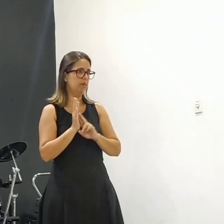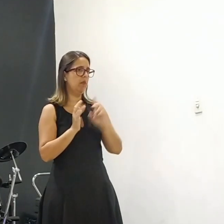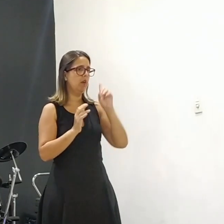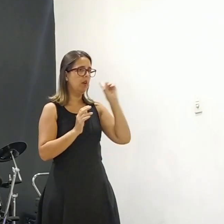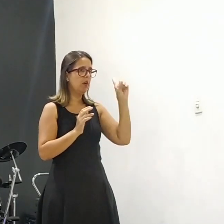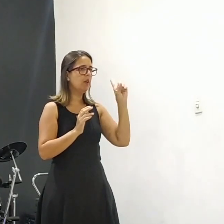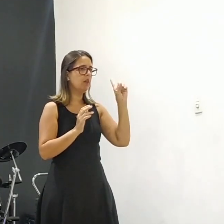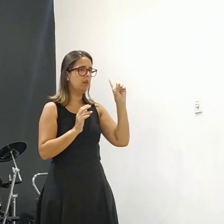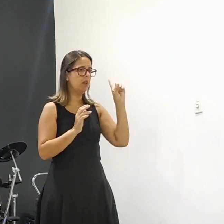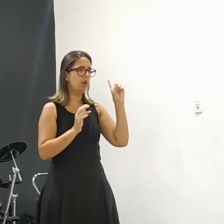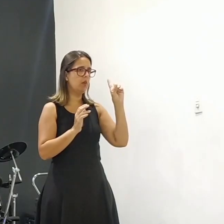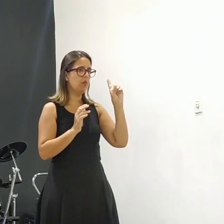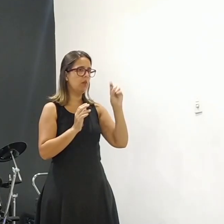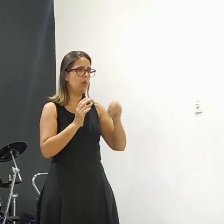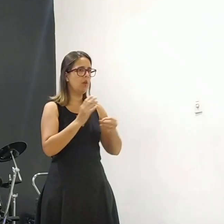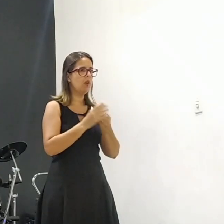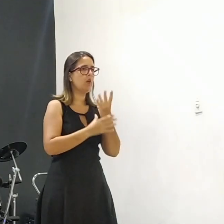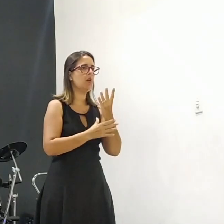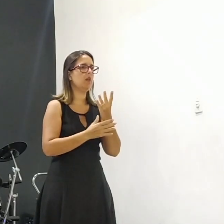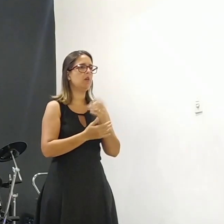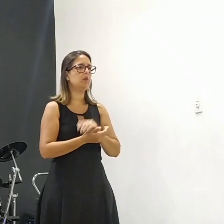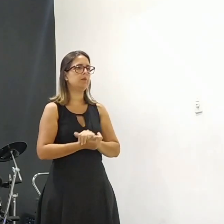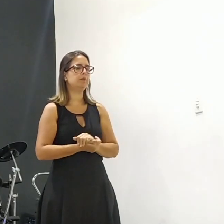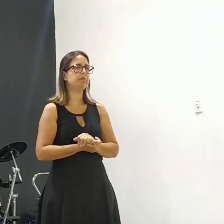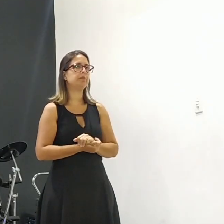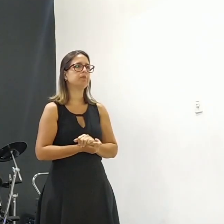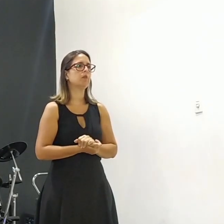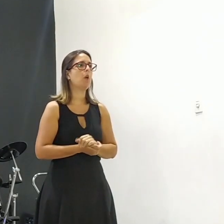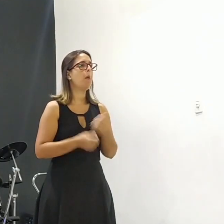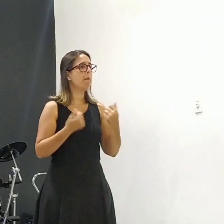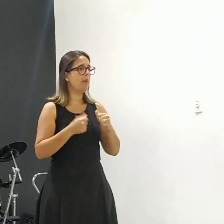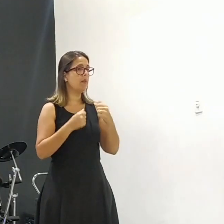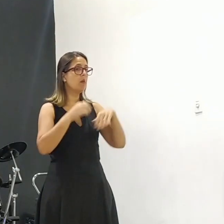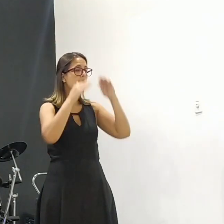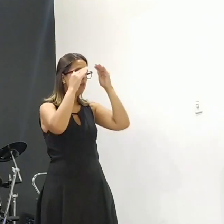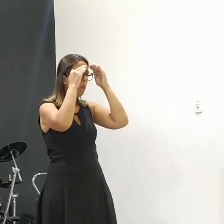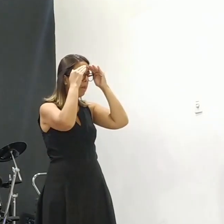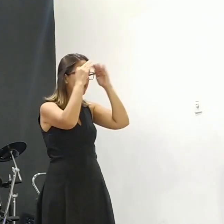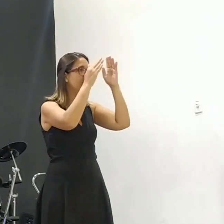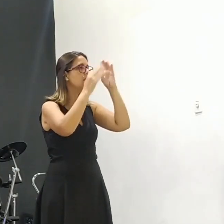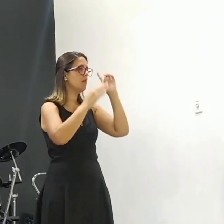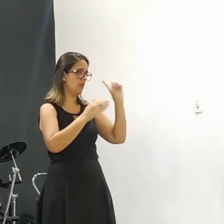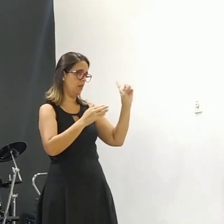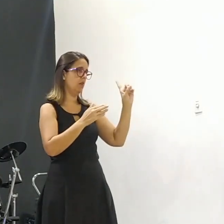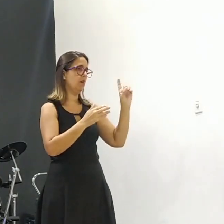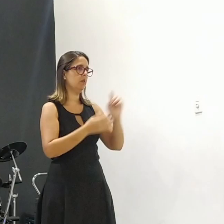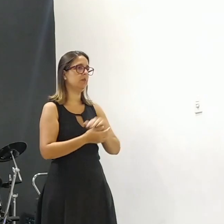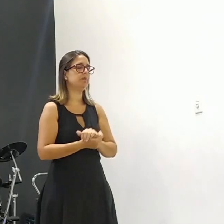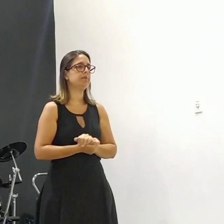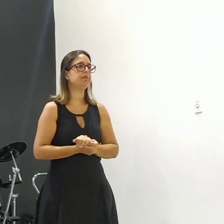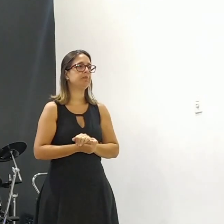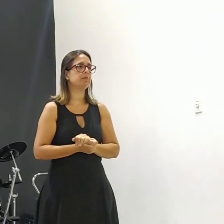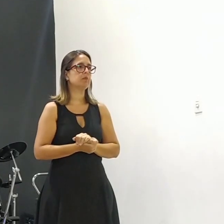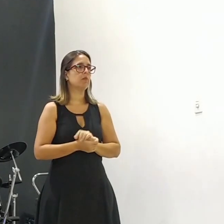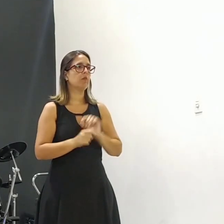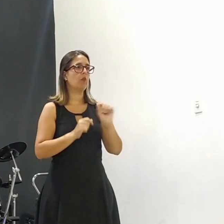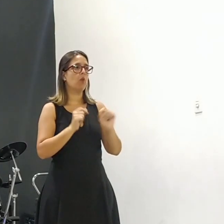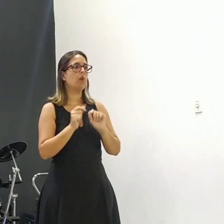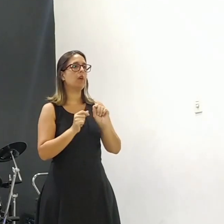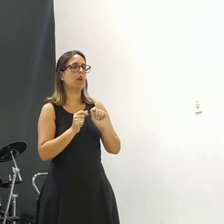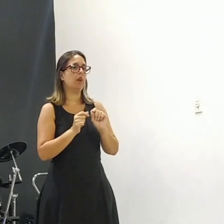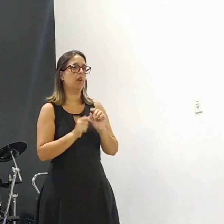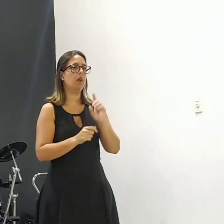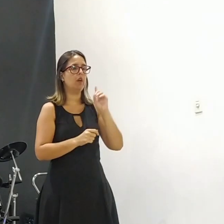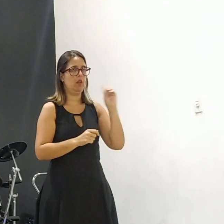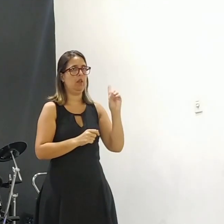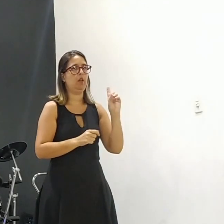Deus estabelece para nós, e nós temos que andar segundo essa ordenança de Deus, segundo, né, essa determinação que